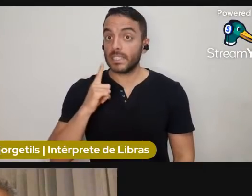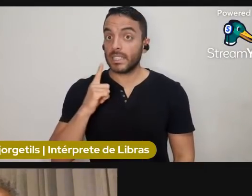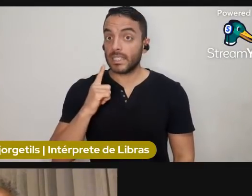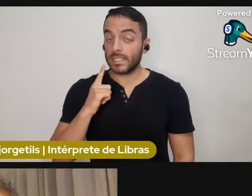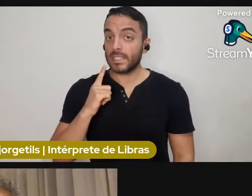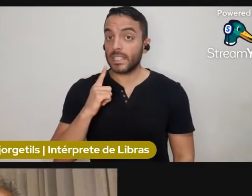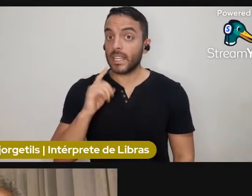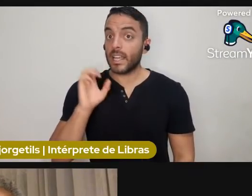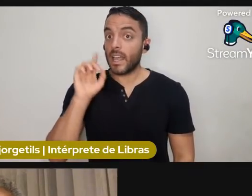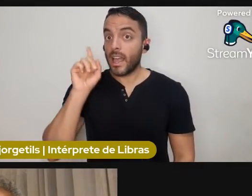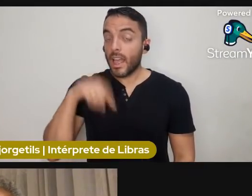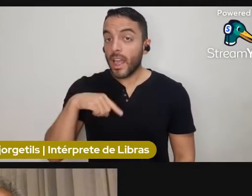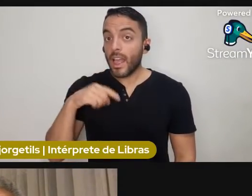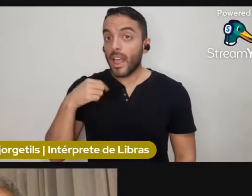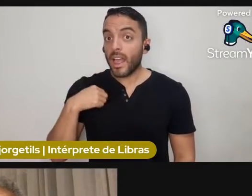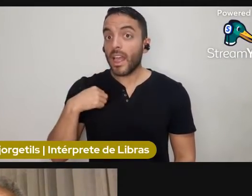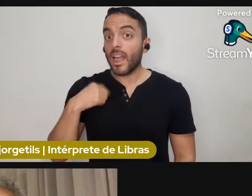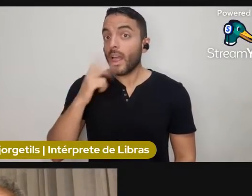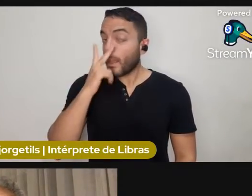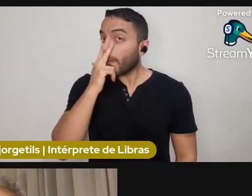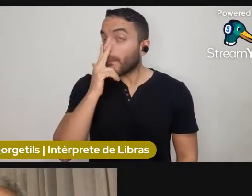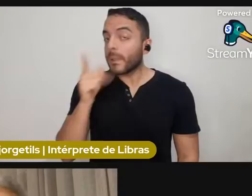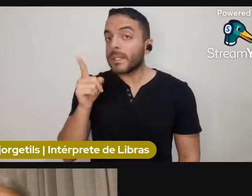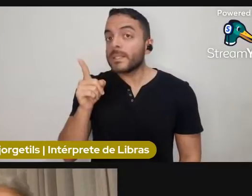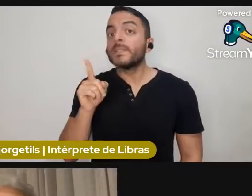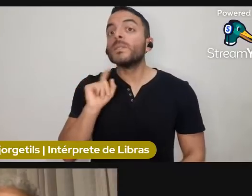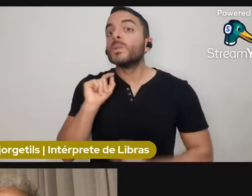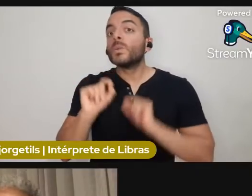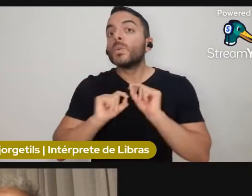da comunicação estabelecida através